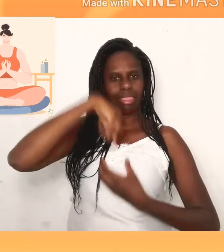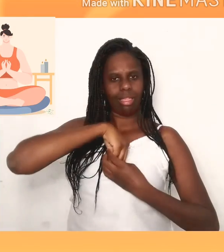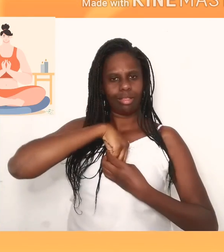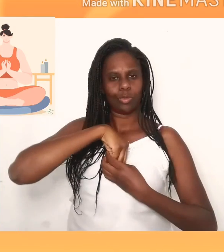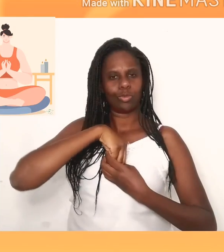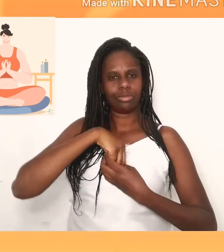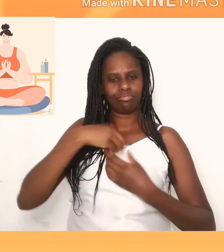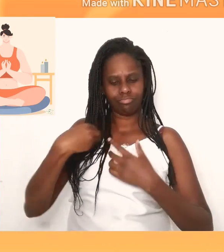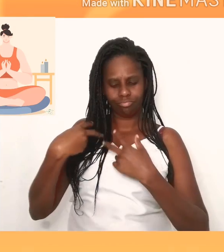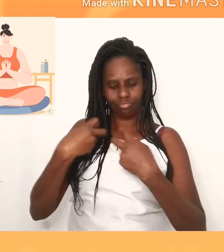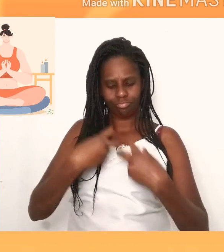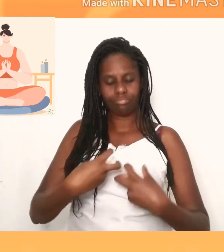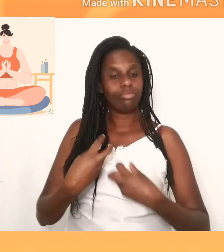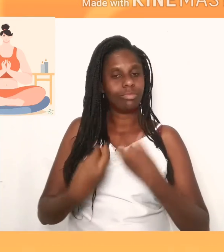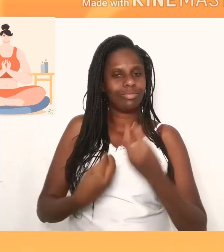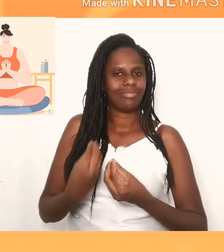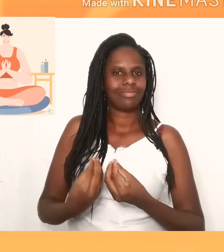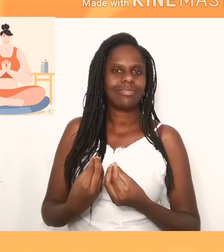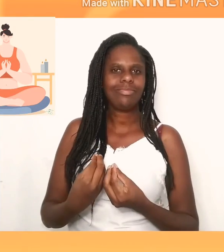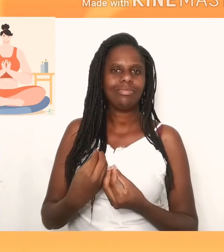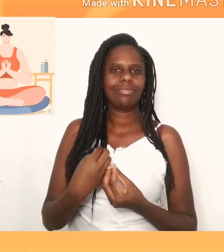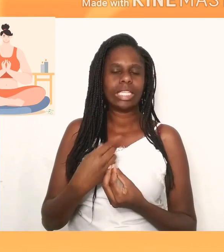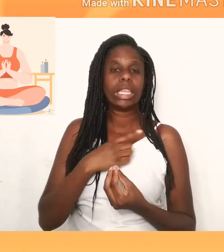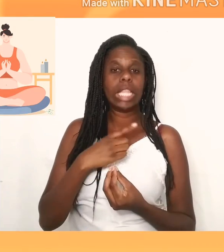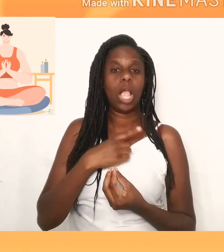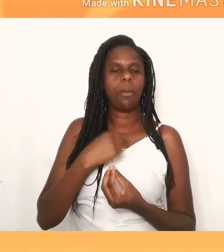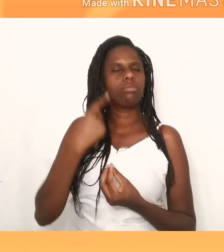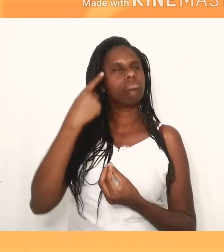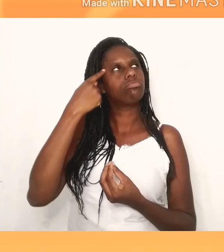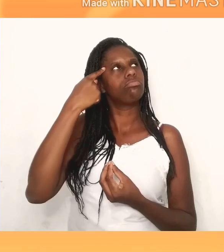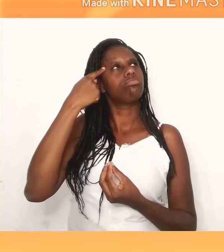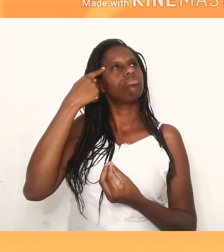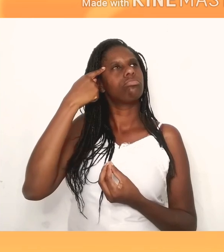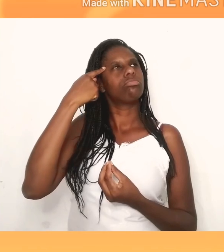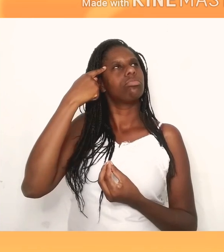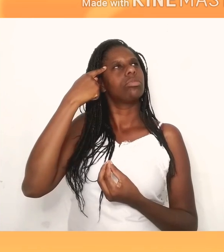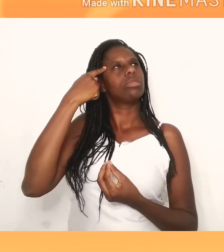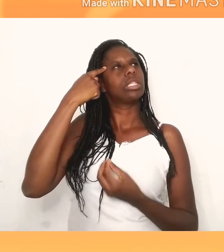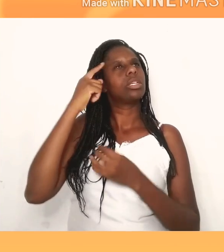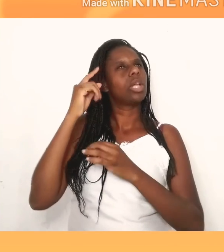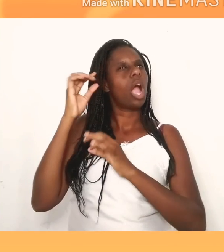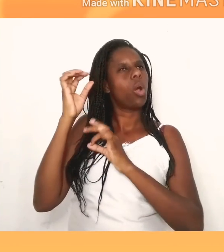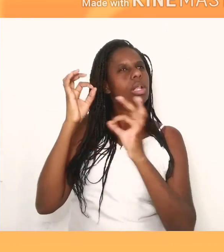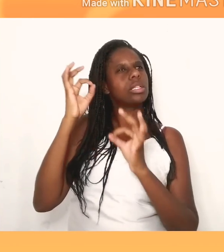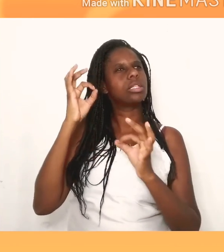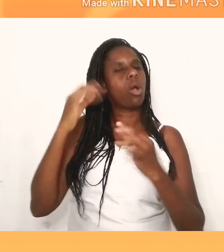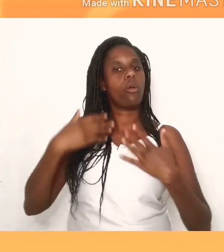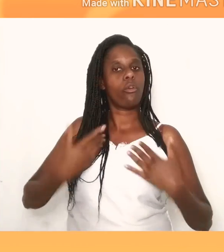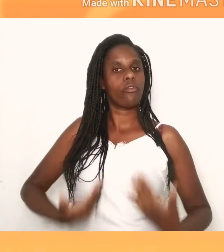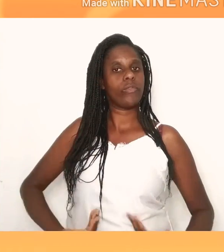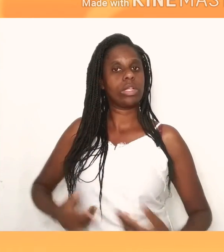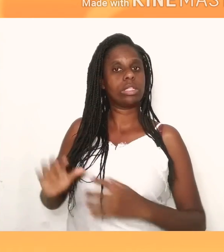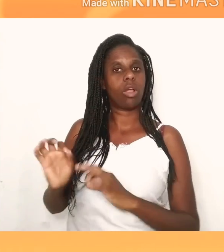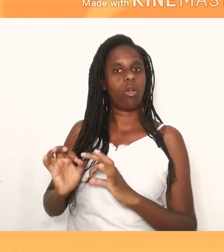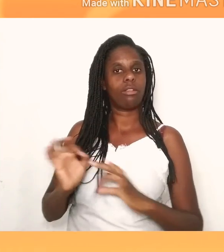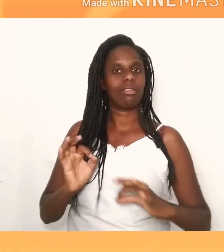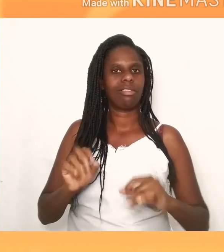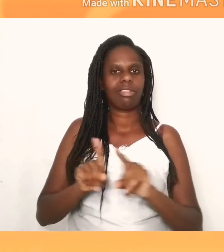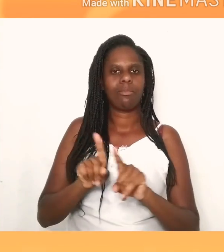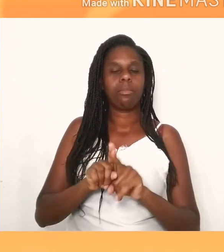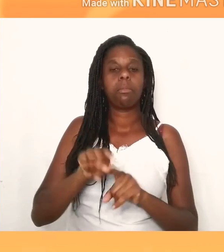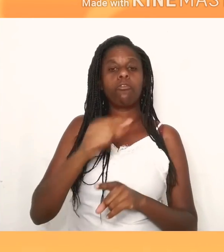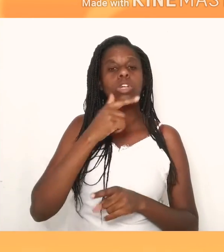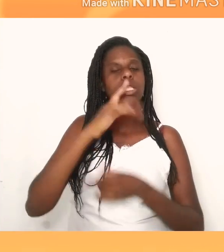interior. Ele vai possibilitar que você desenvolva uma boa digestão mental, uma boa digestão física, para